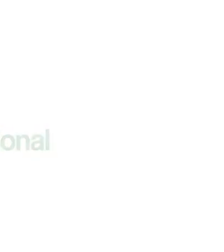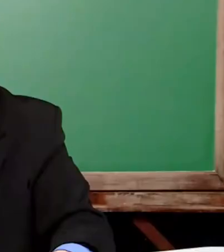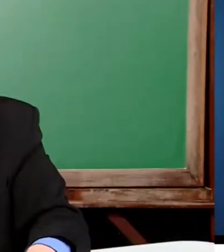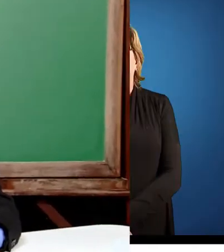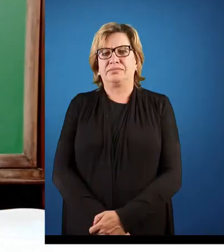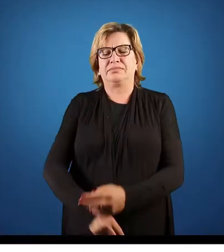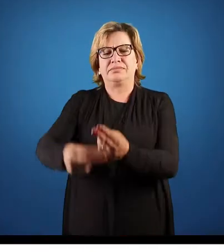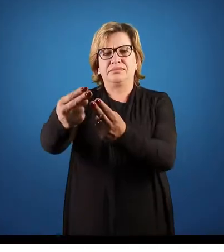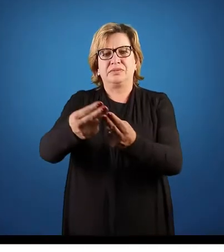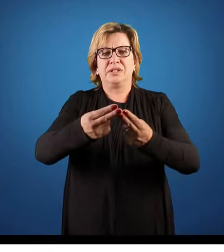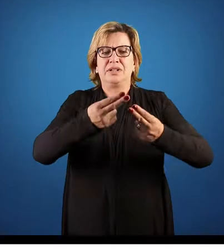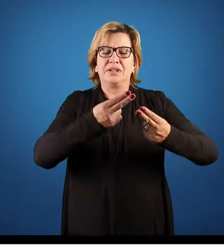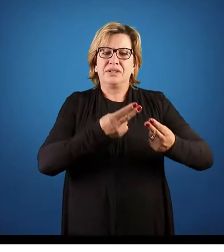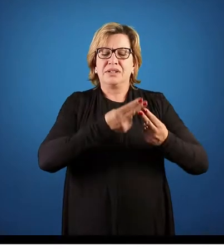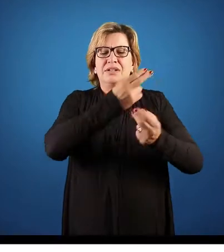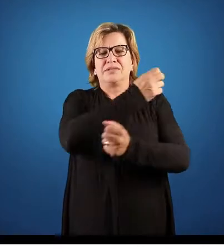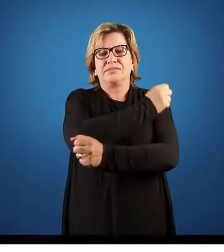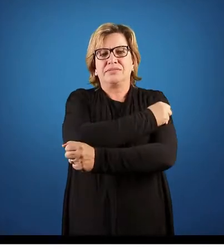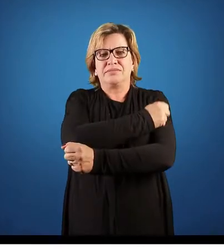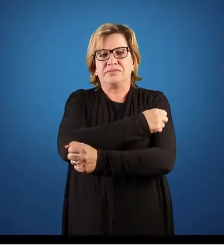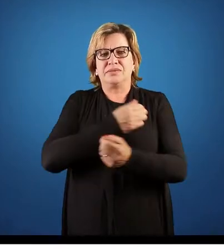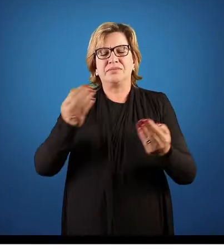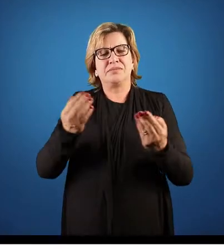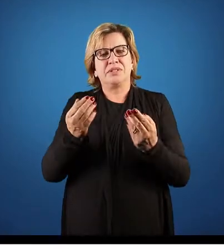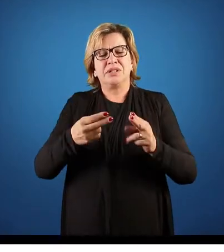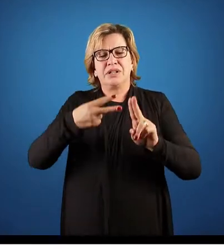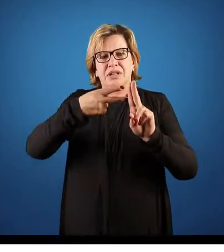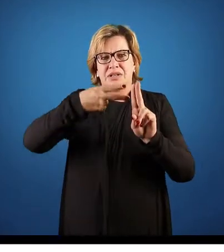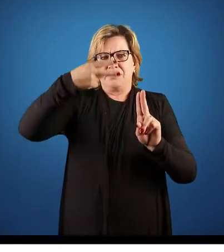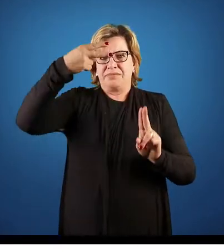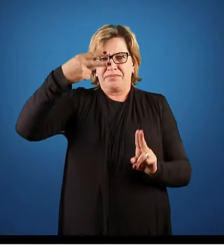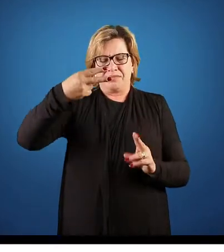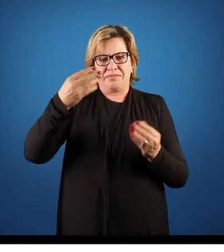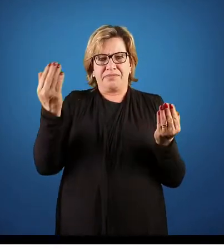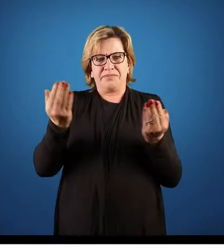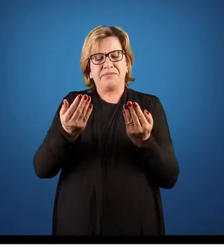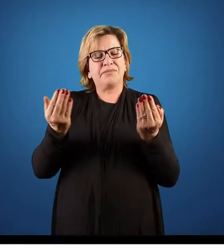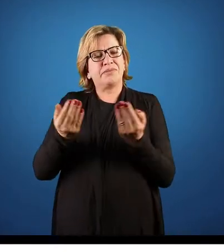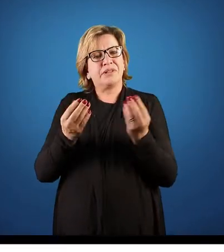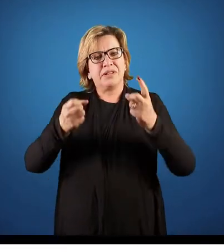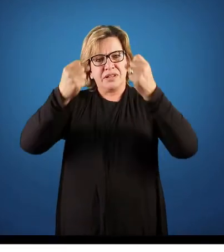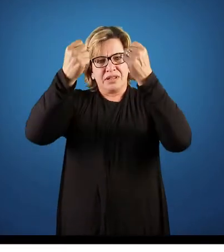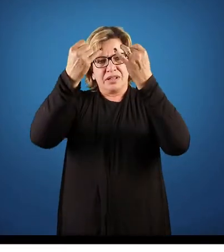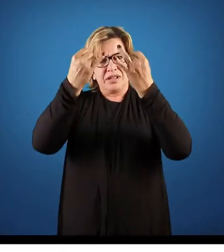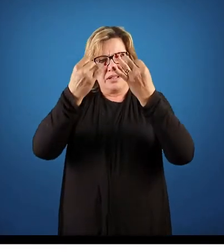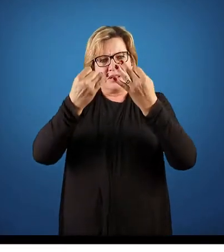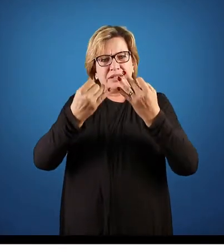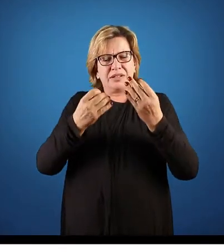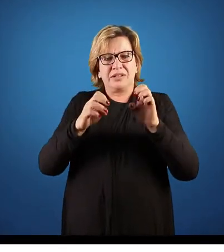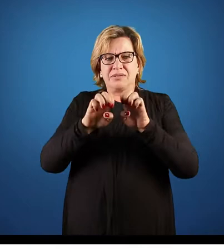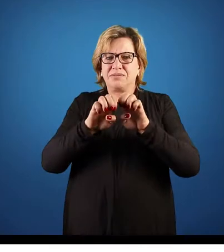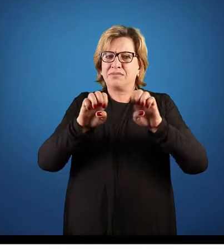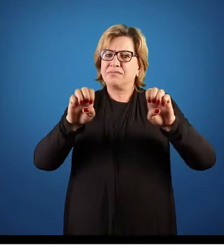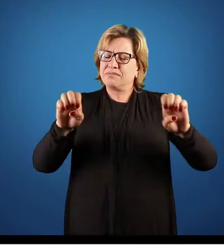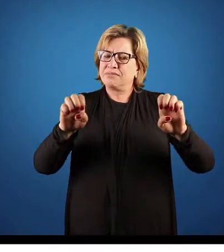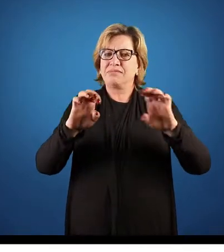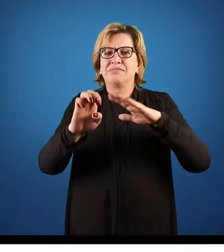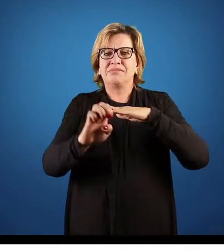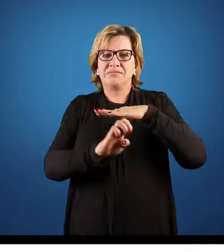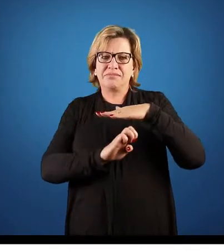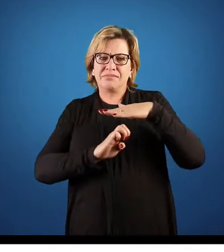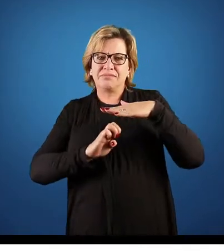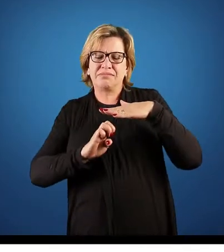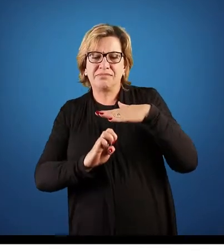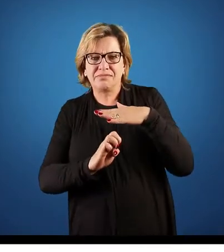sejam bem-vindos acadêmicos essa nossa unidade 2 neste momento nós vamos falar sobre estruturas organizacionais